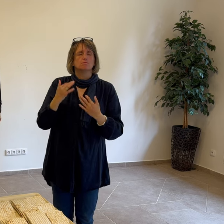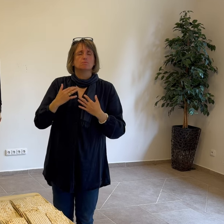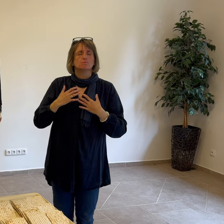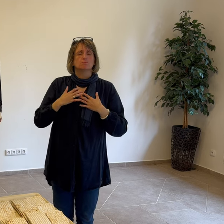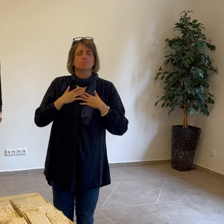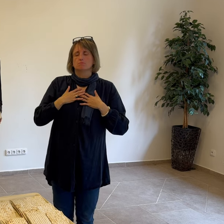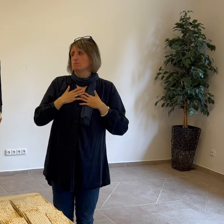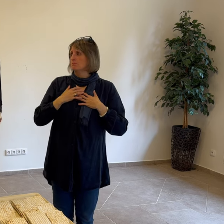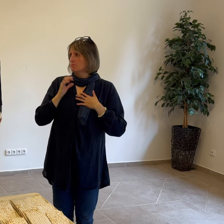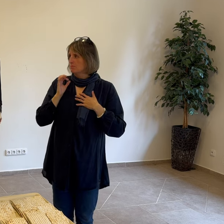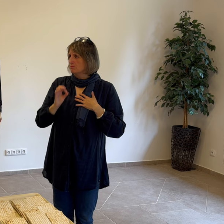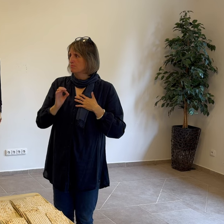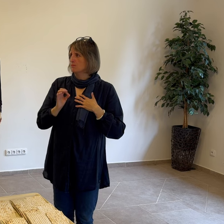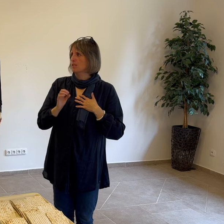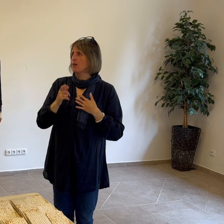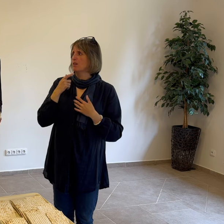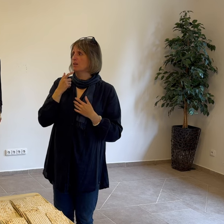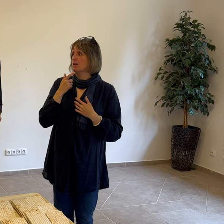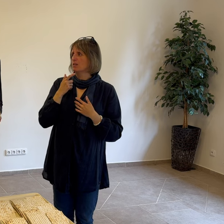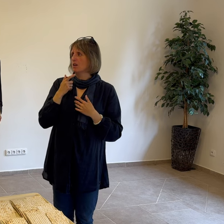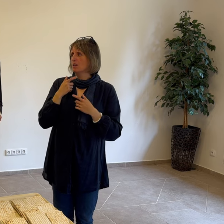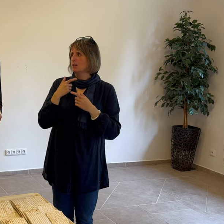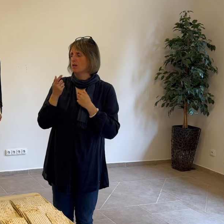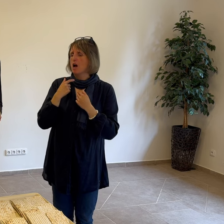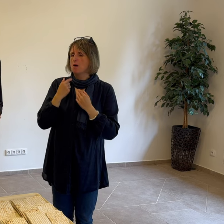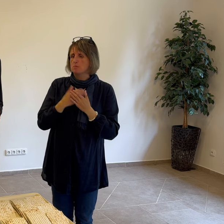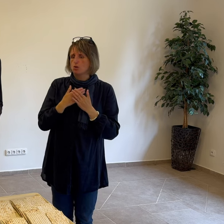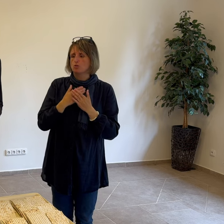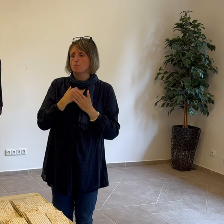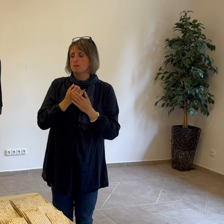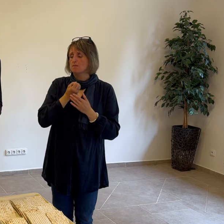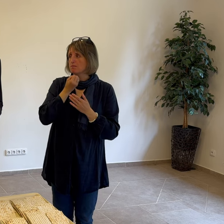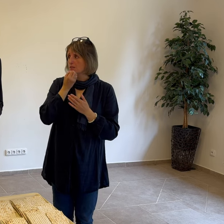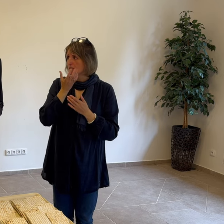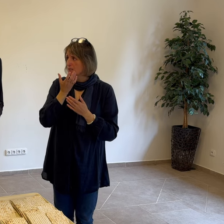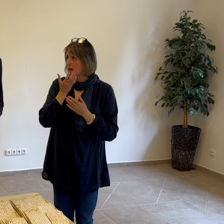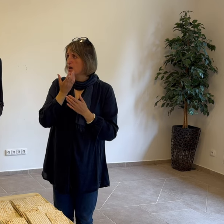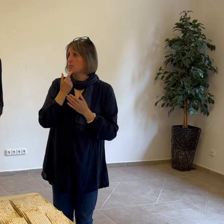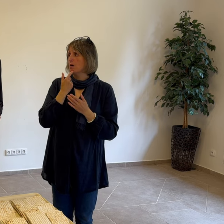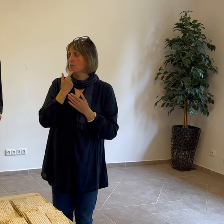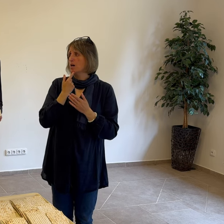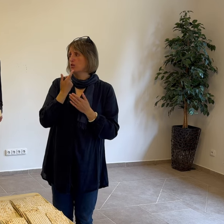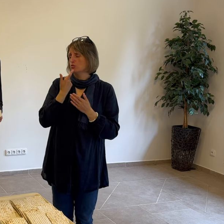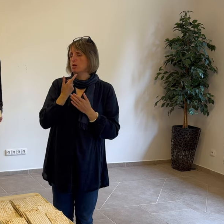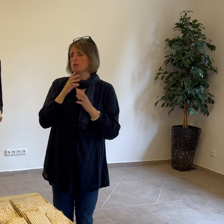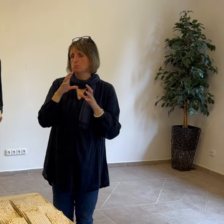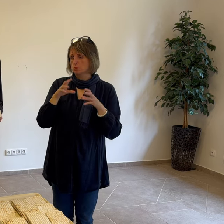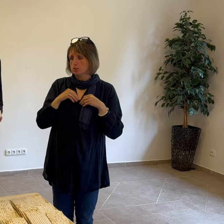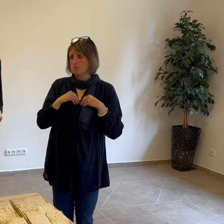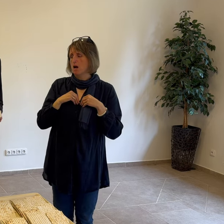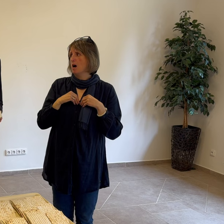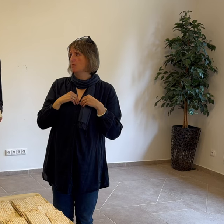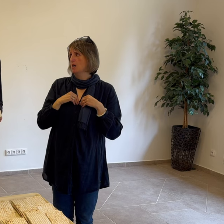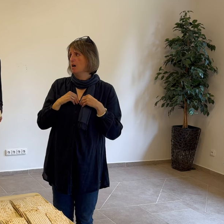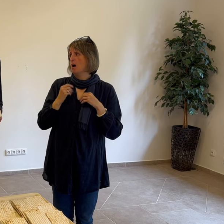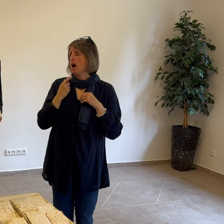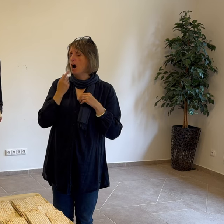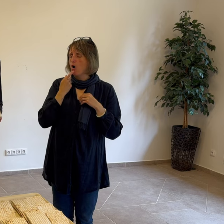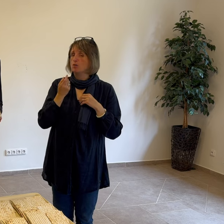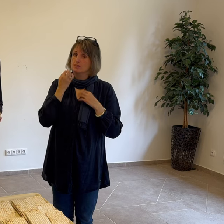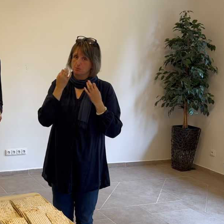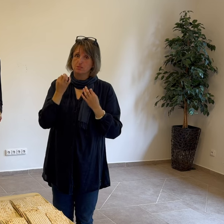aby to byl znovu jakoby slib kdy znovu se odevzdávám Bohu a půjdu s tím dále na každý den a on si to